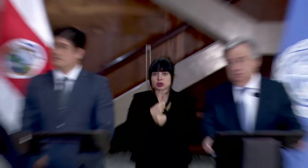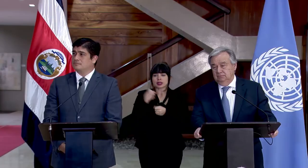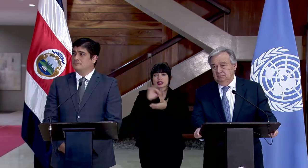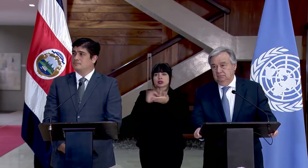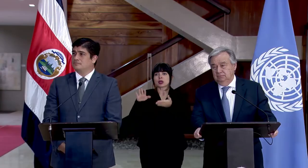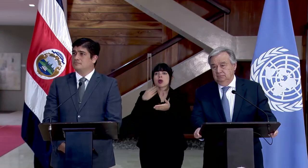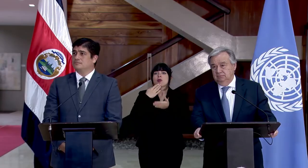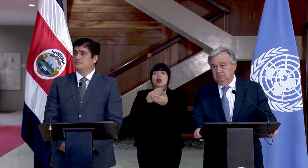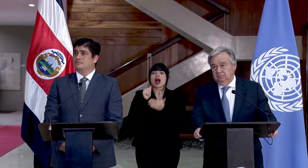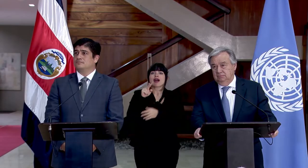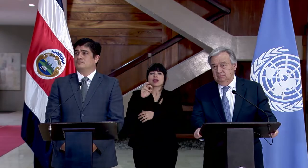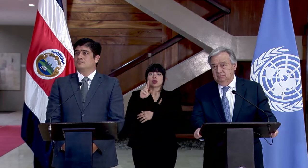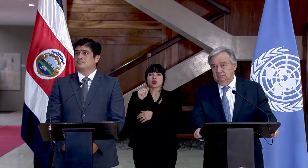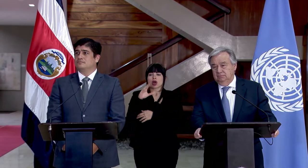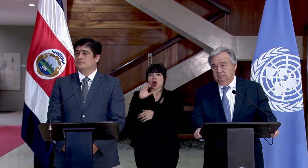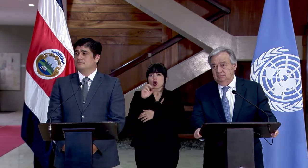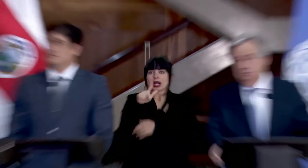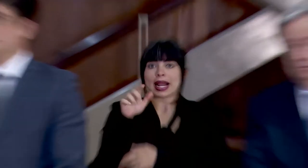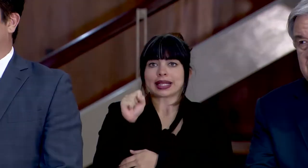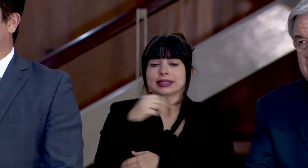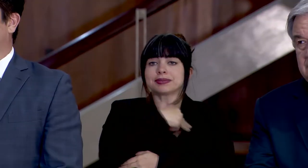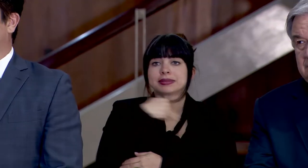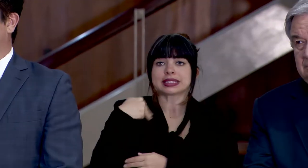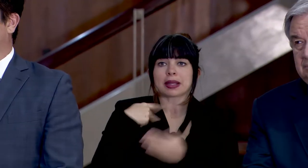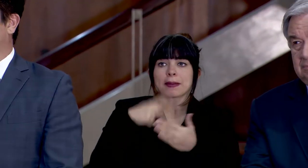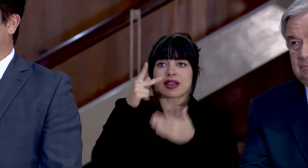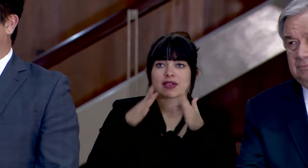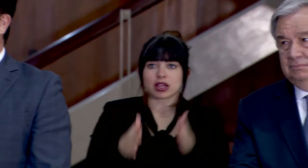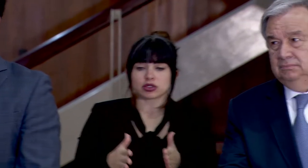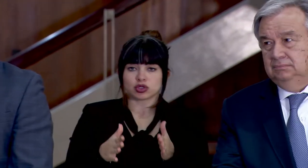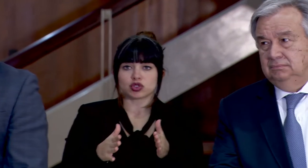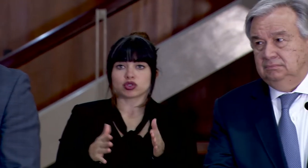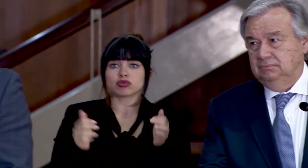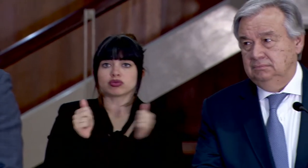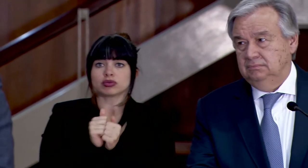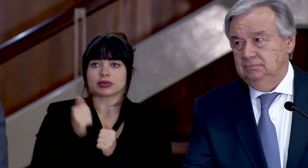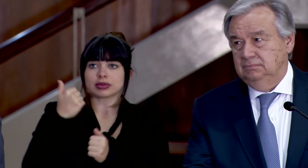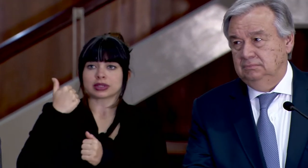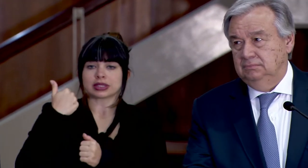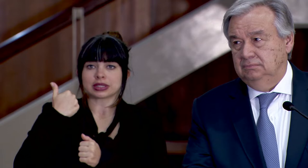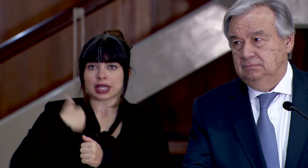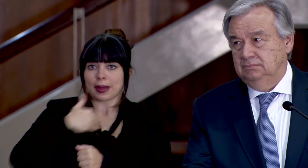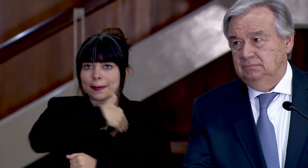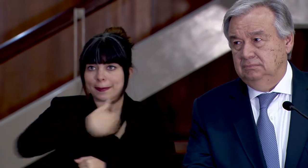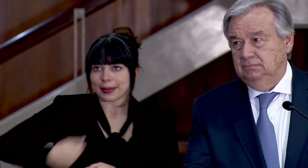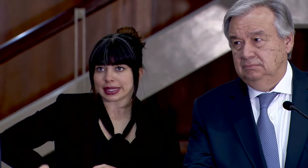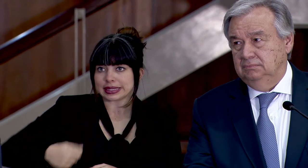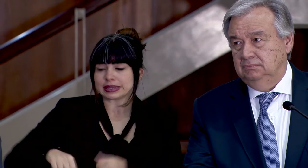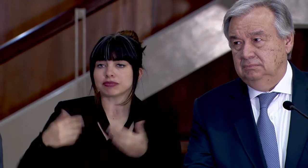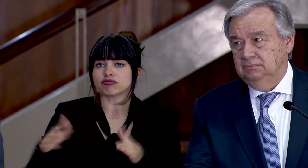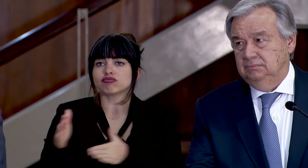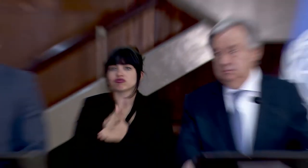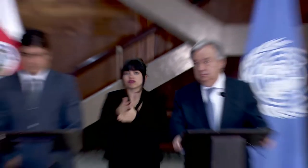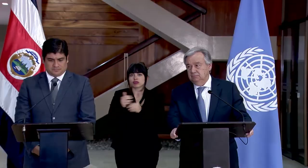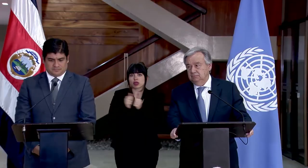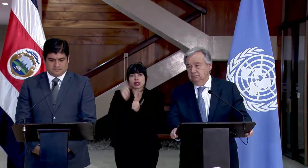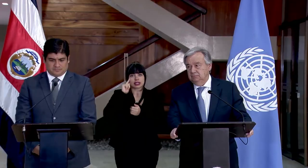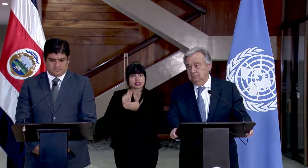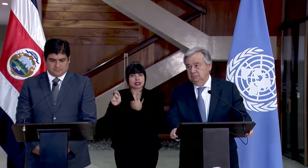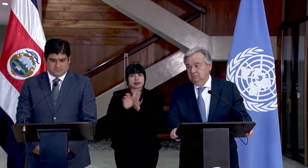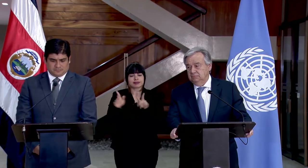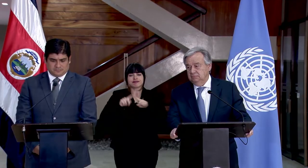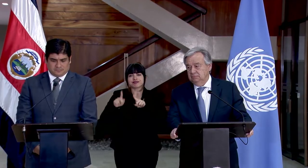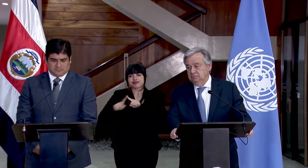Escuela Buenaventura Corrales, donde la ministra de Planificación junto y el señor presidente compartieron con el secretario general